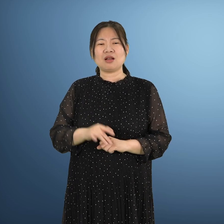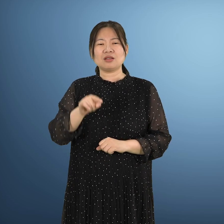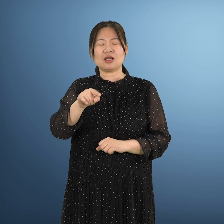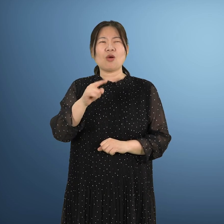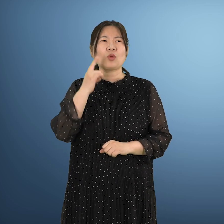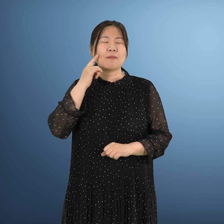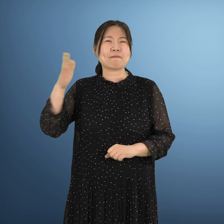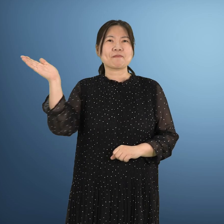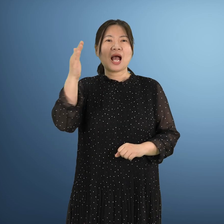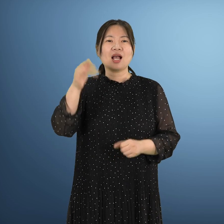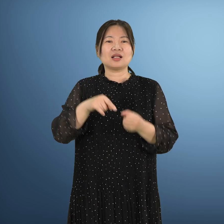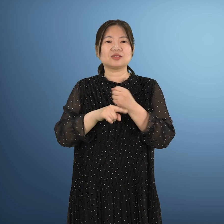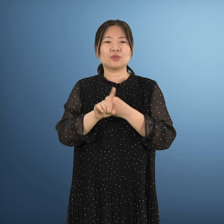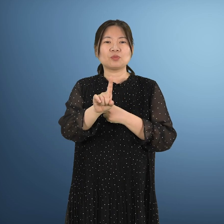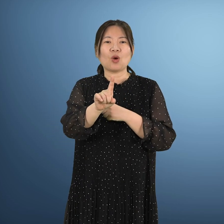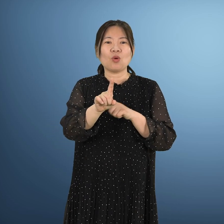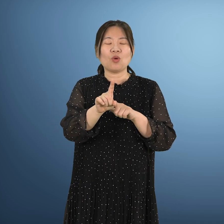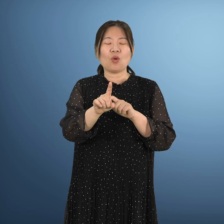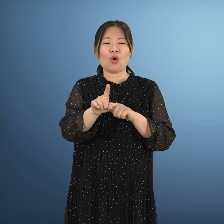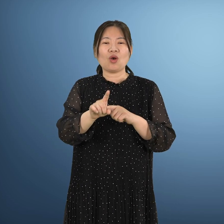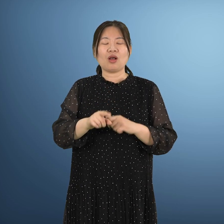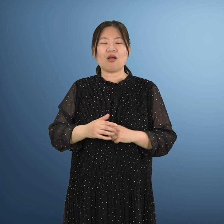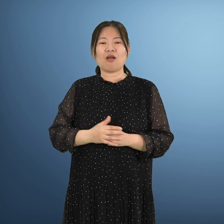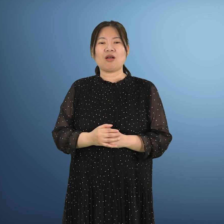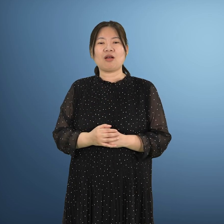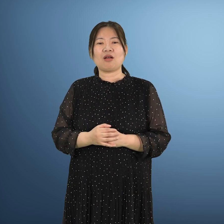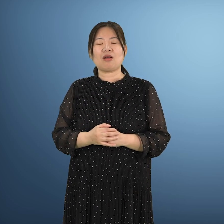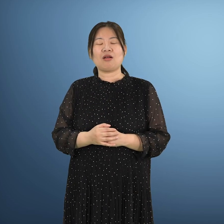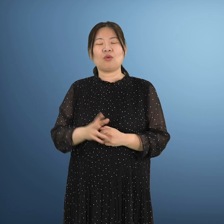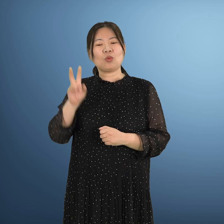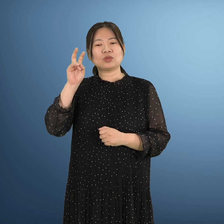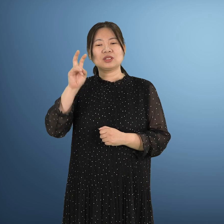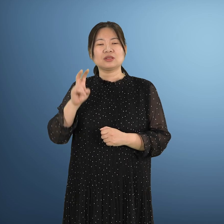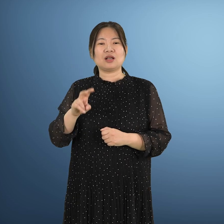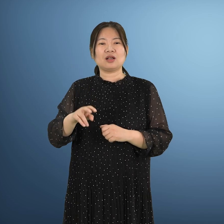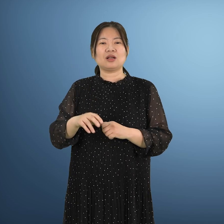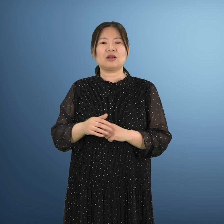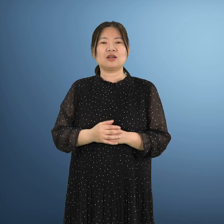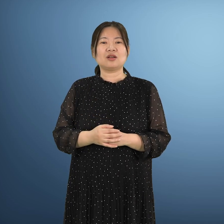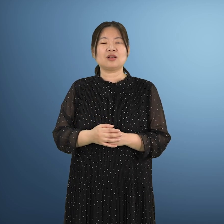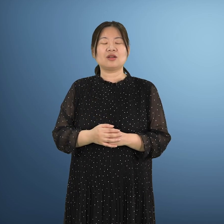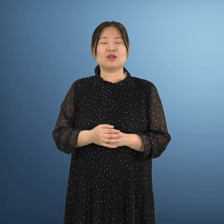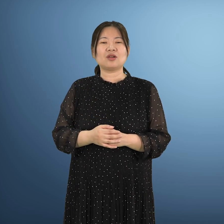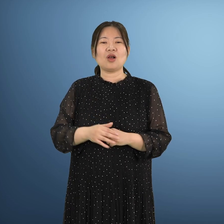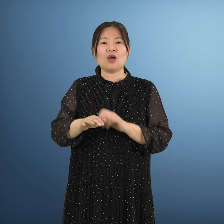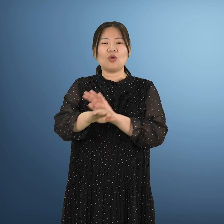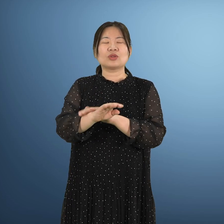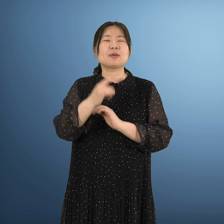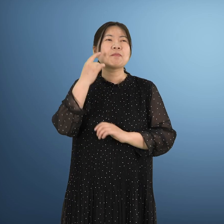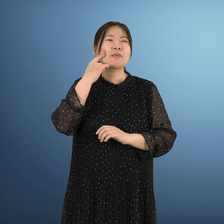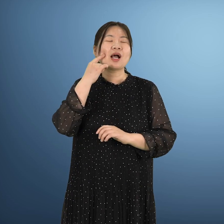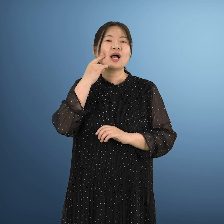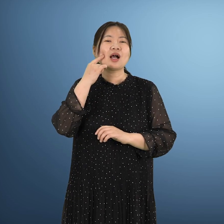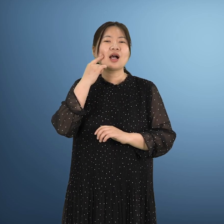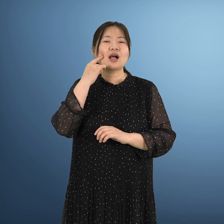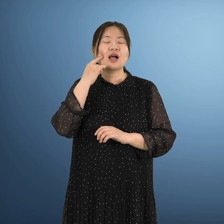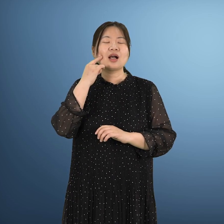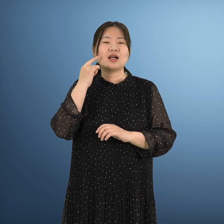거기를 오른손으로 그것도 때리는 것도 아니고, 오른뺨을 때리려면 왼손으로 때려야